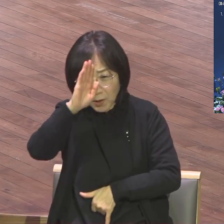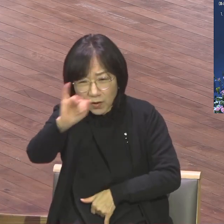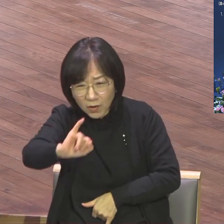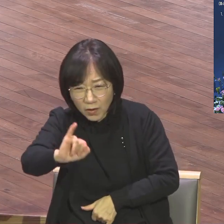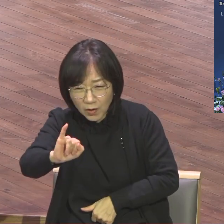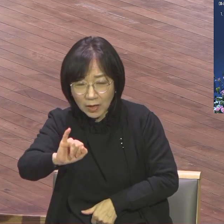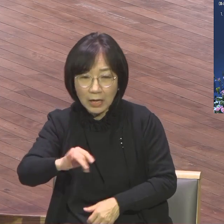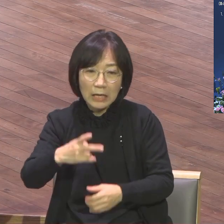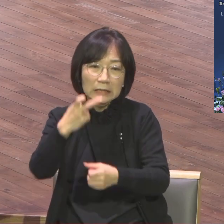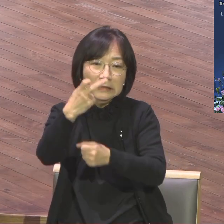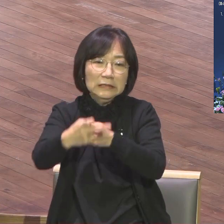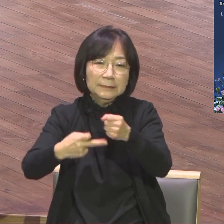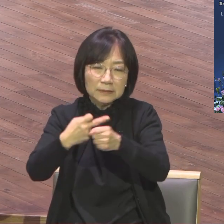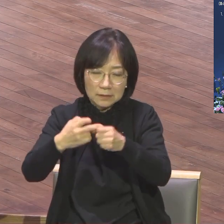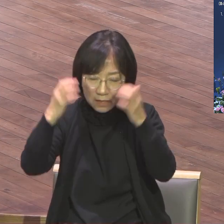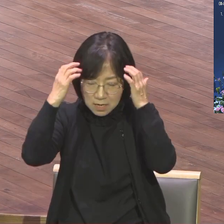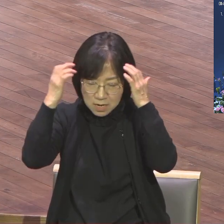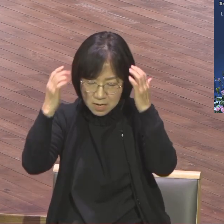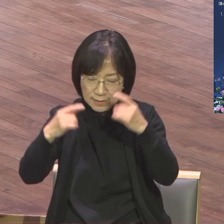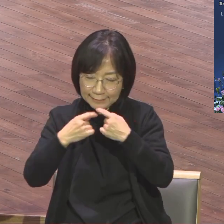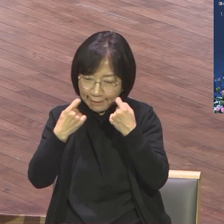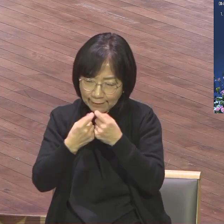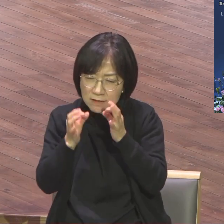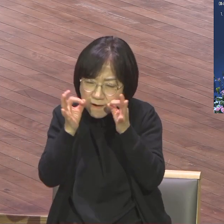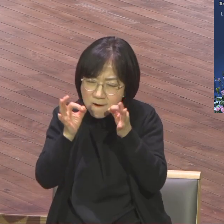치유 회복됐잖아요.